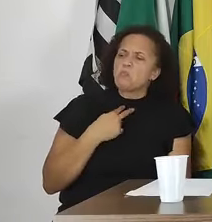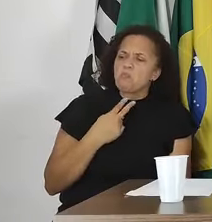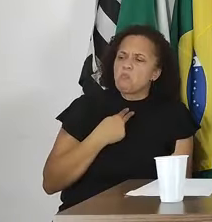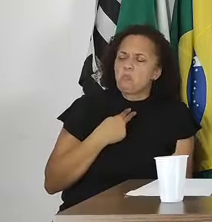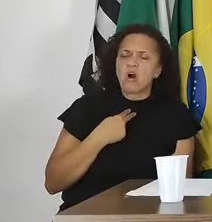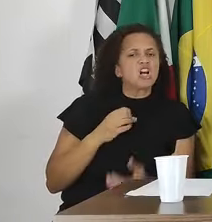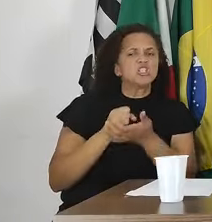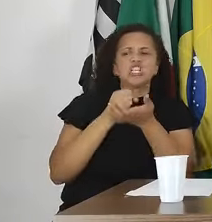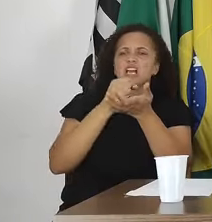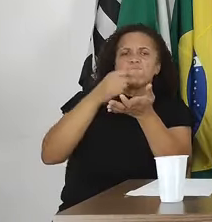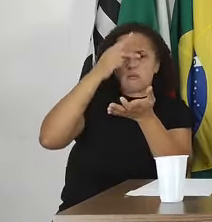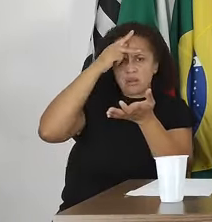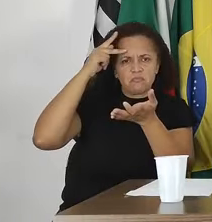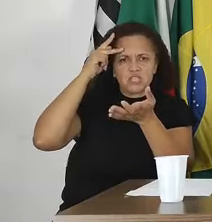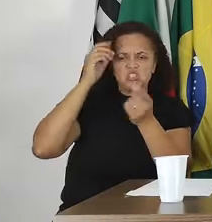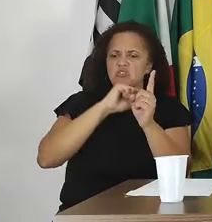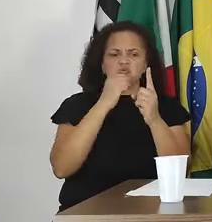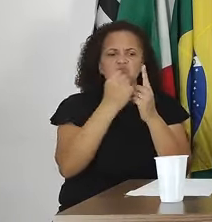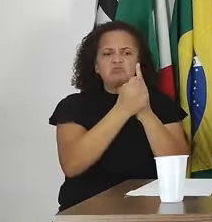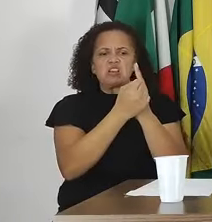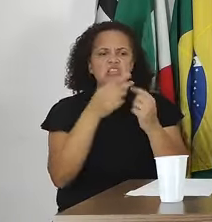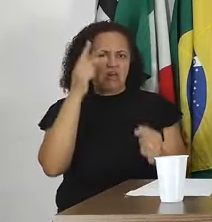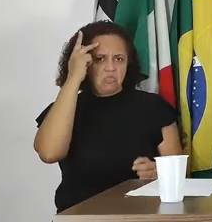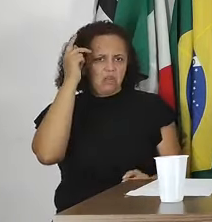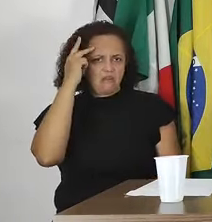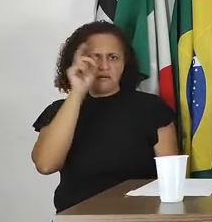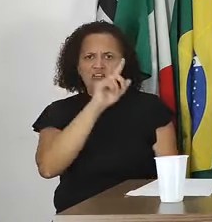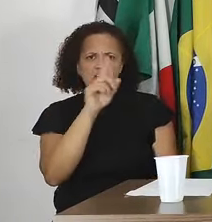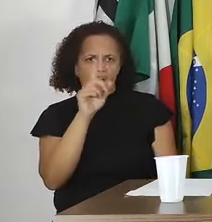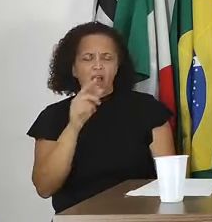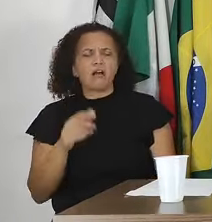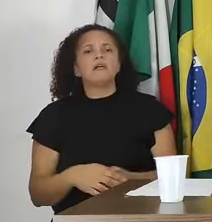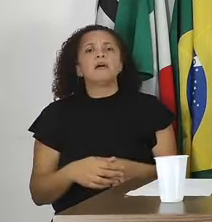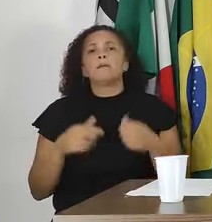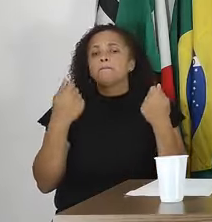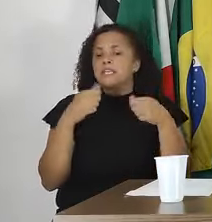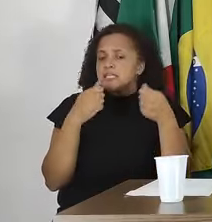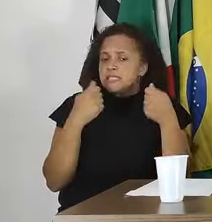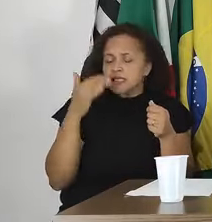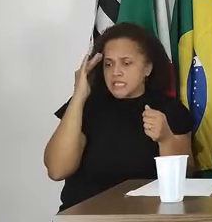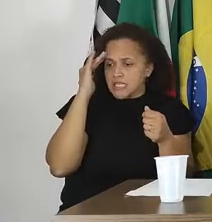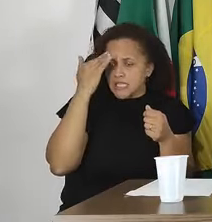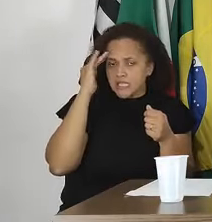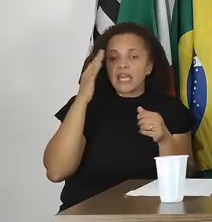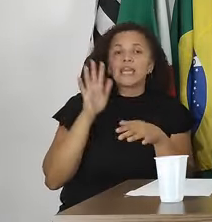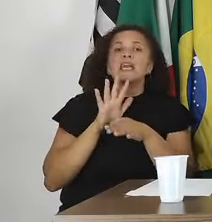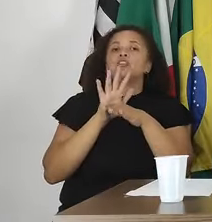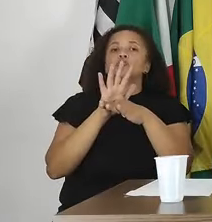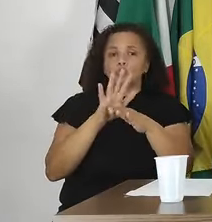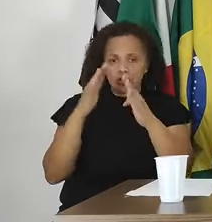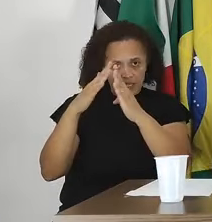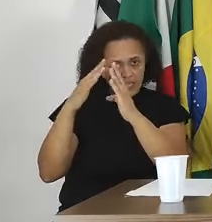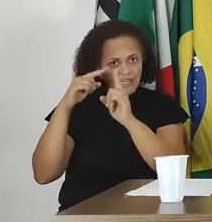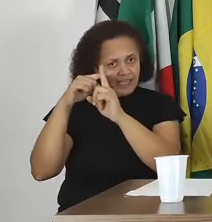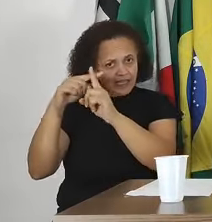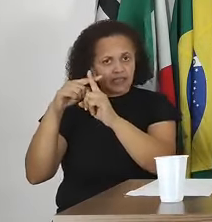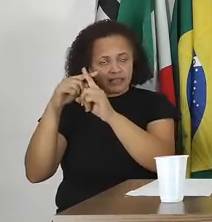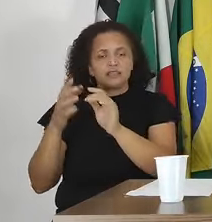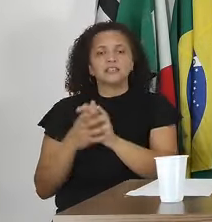ser resolvido pela própria igreja. Os líderes, debaixo de um discernimento espiritual, eles